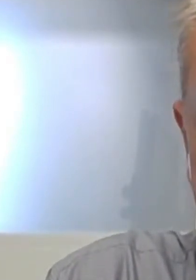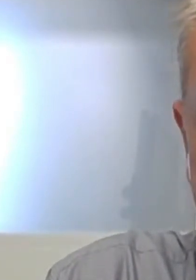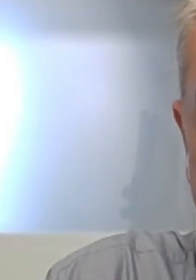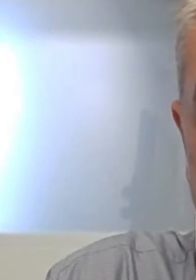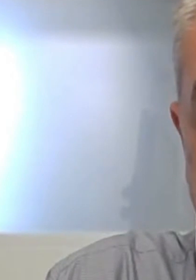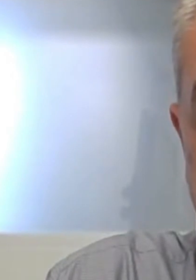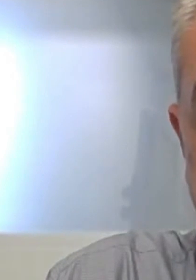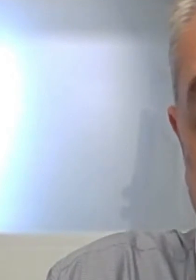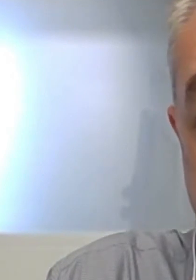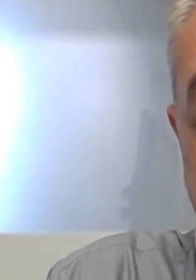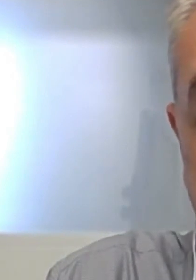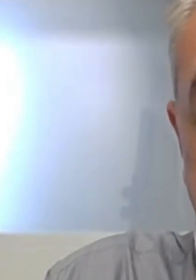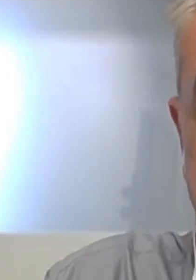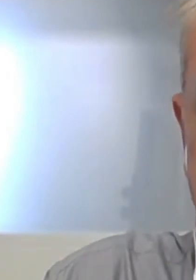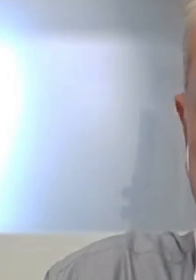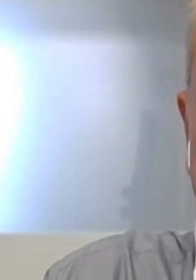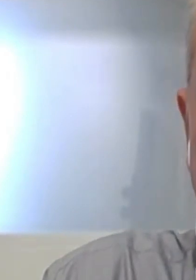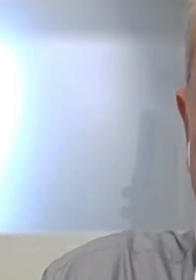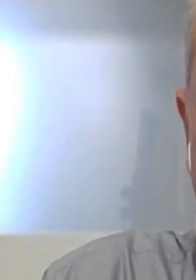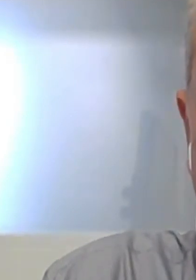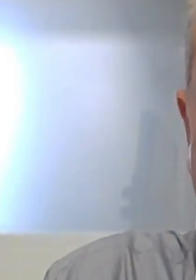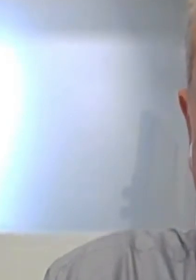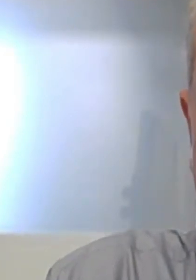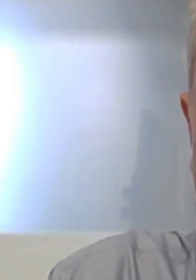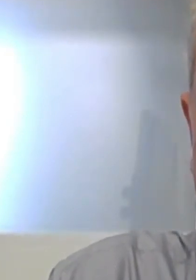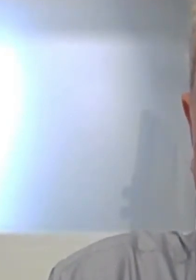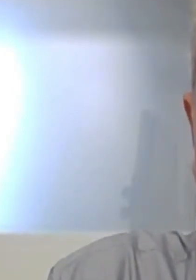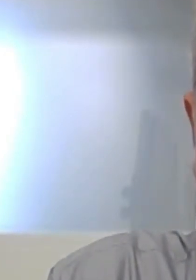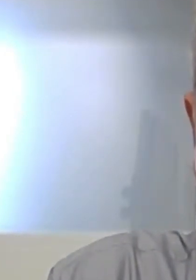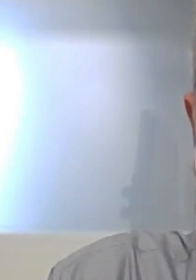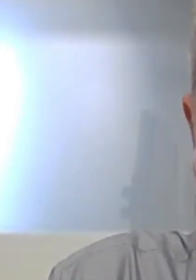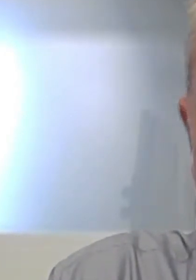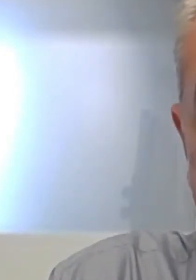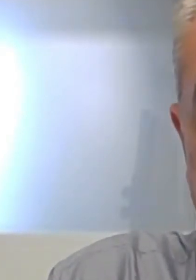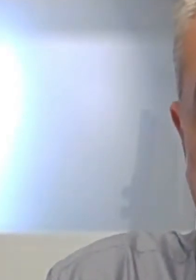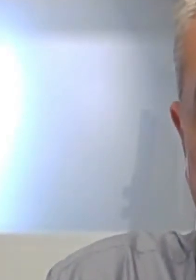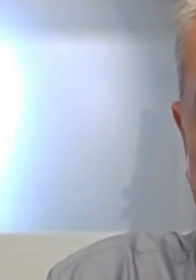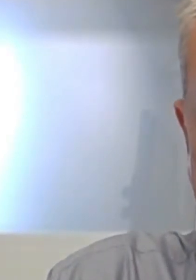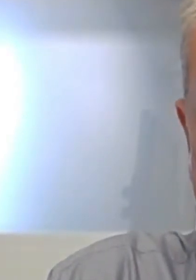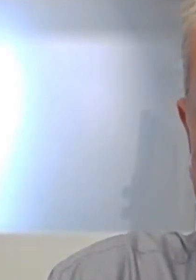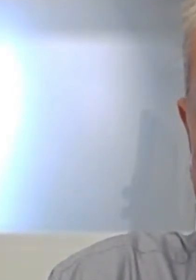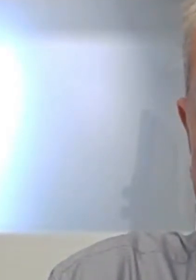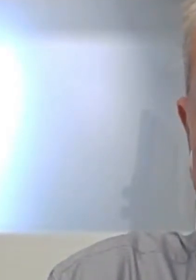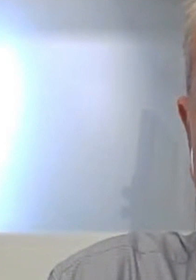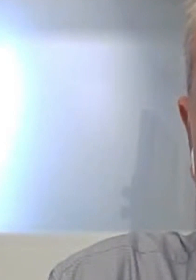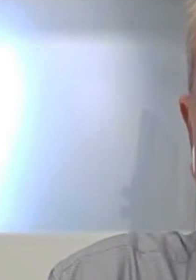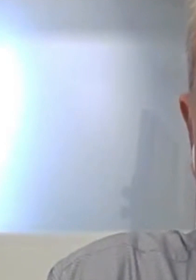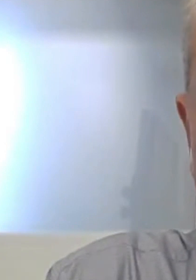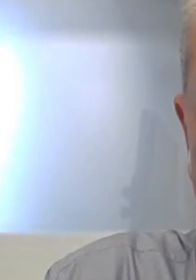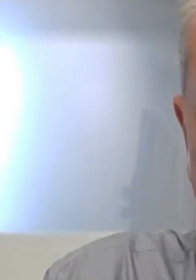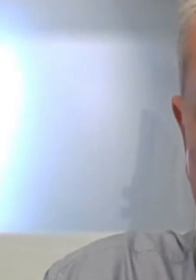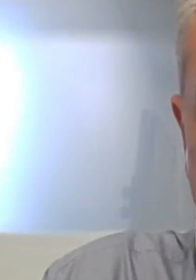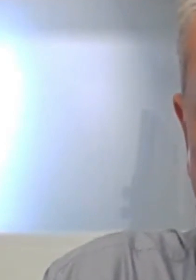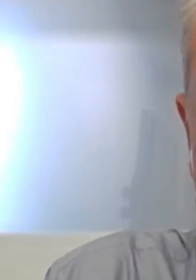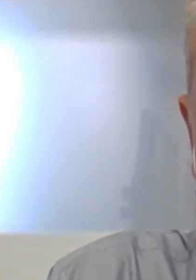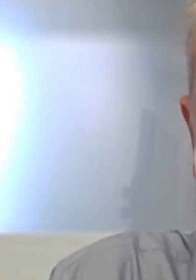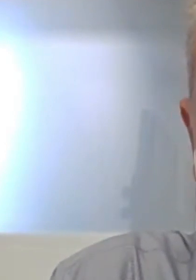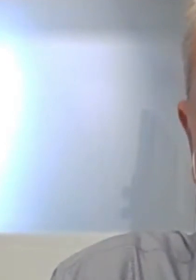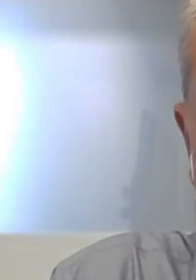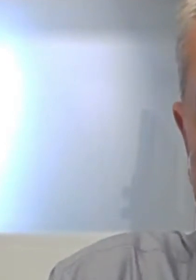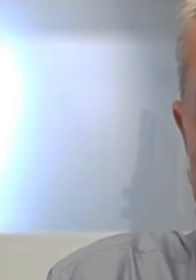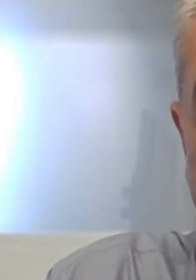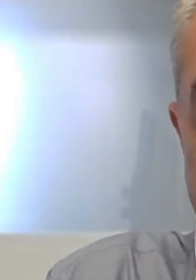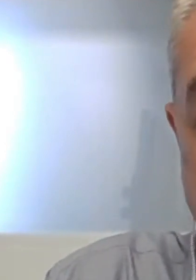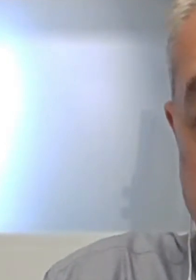de marcas conhecidas e confiáveis, funcionam muito bem. Uma boa limpeza com água e sabão neutro faz boa parte do